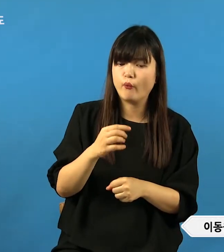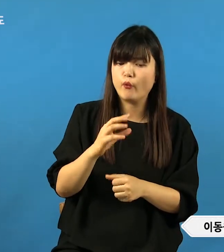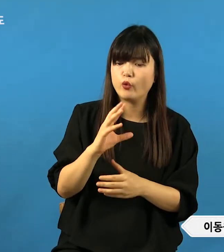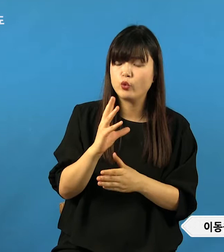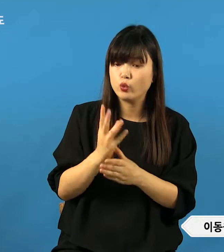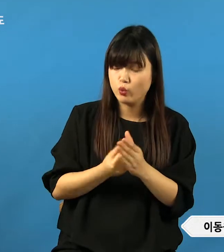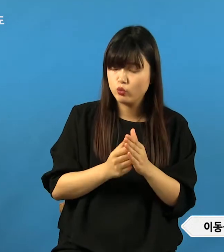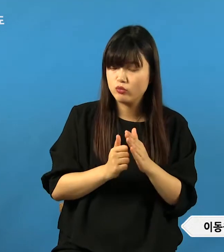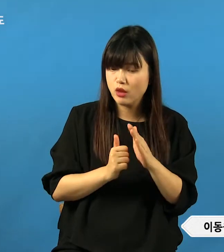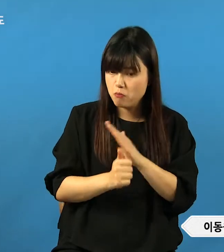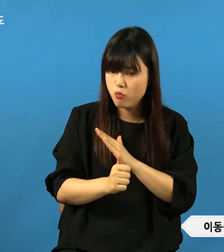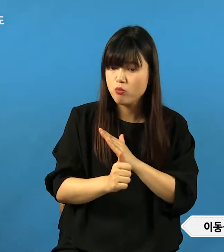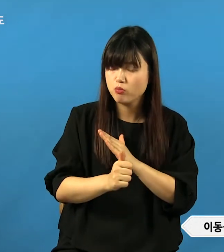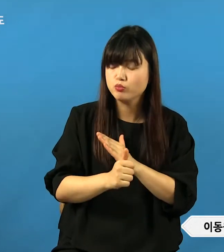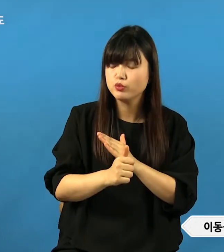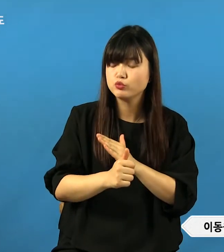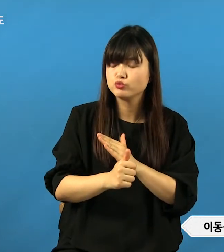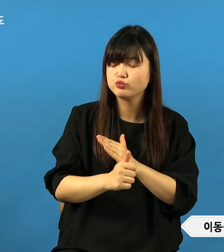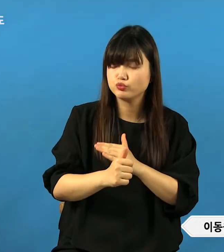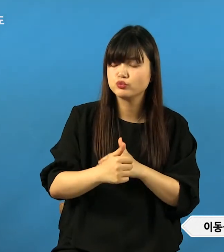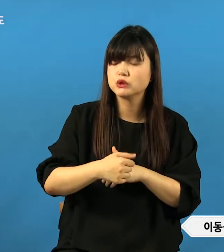했수다. 내가 다녀오라고 했어.